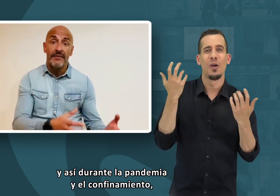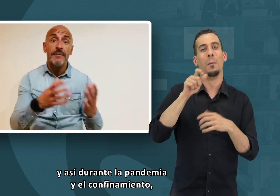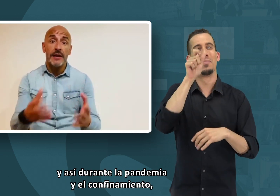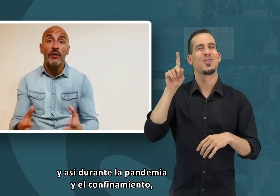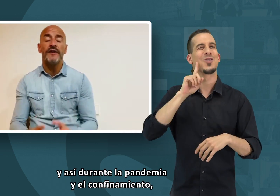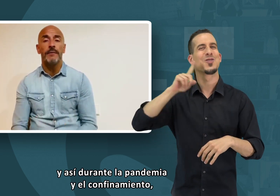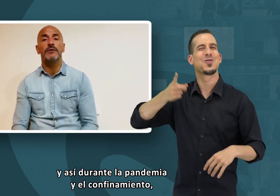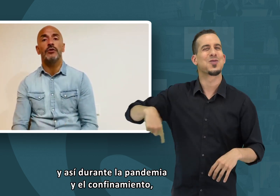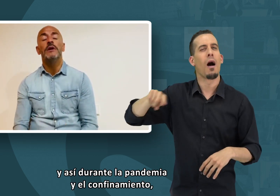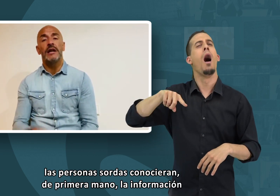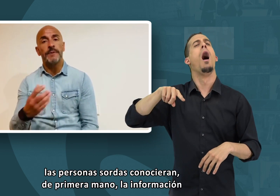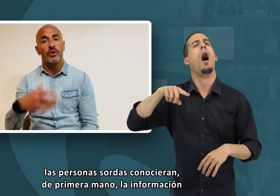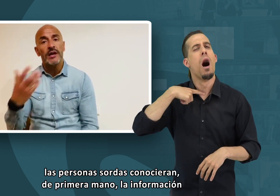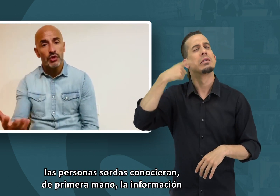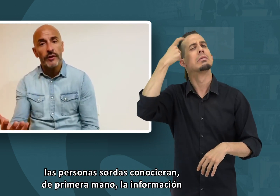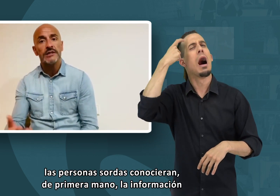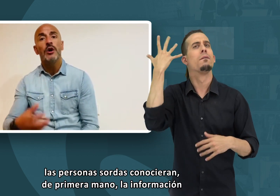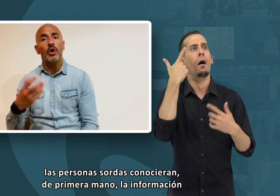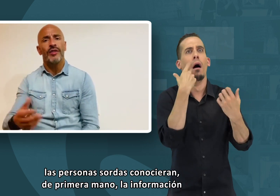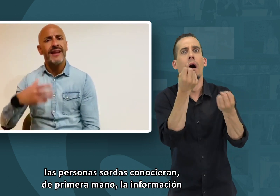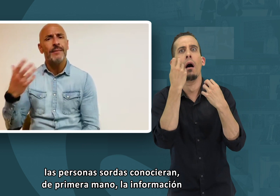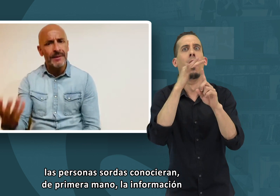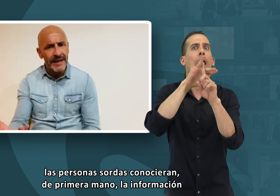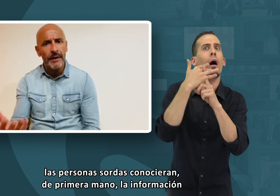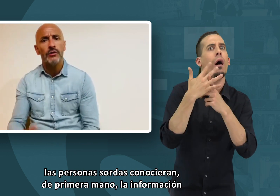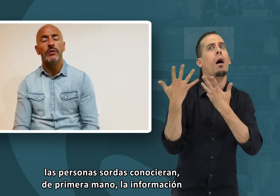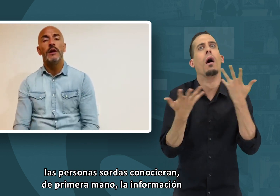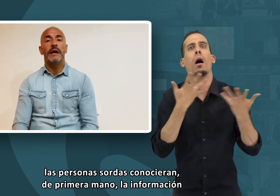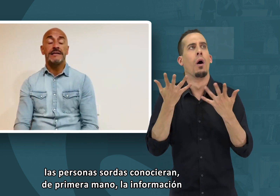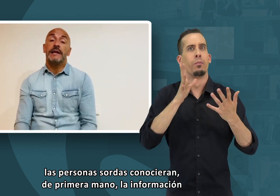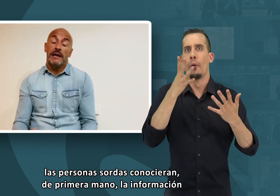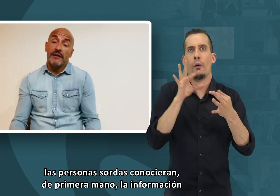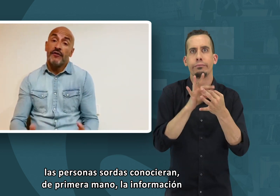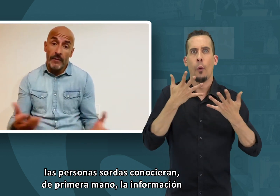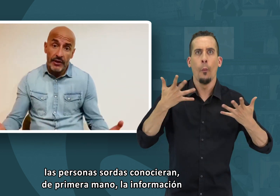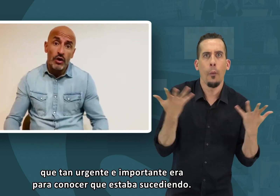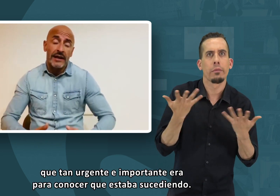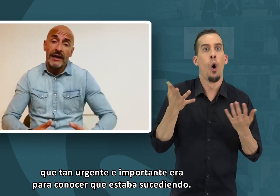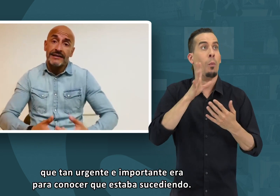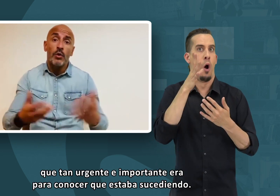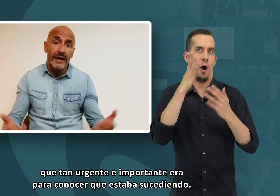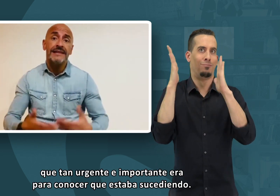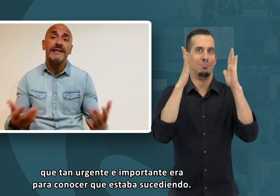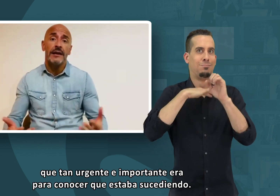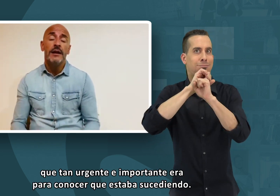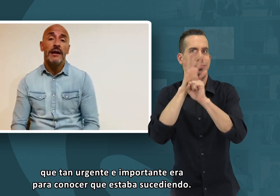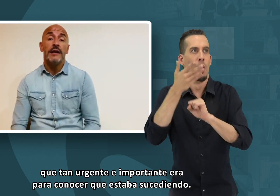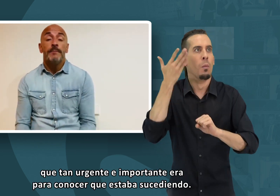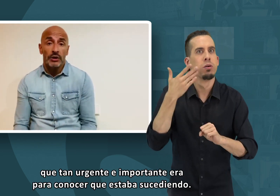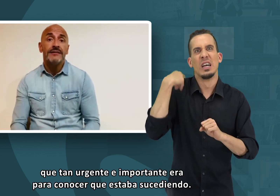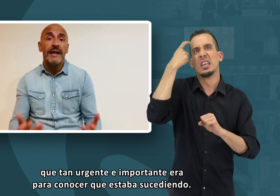durante la pandemia y el confinamiento, las personas sordas conocieran de primera mano la información que tan urgente y